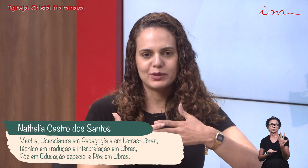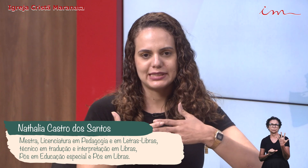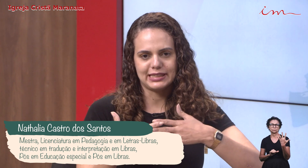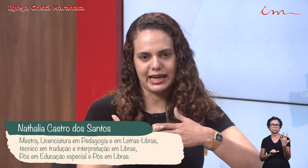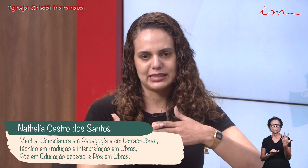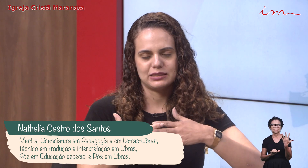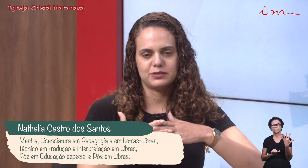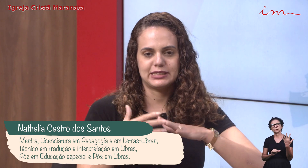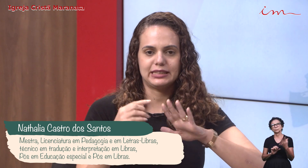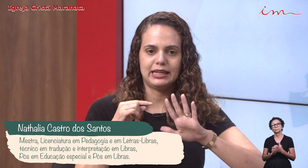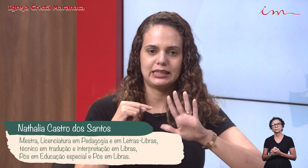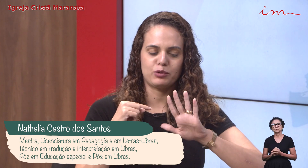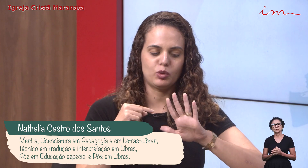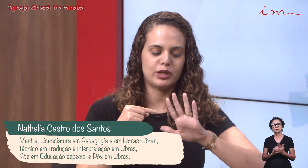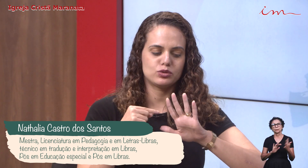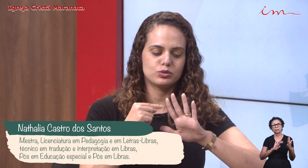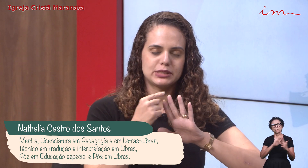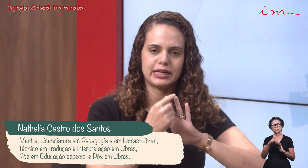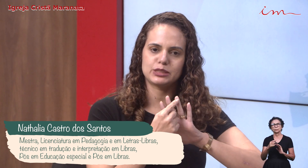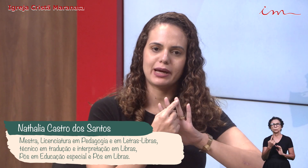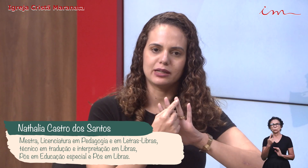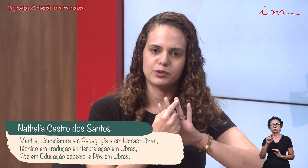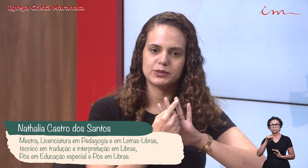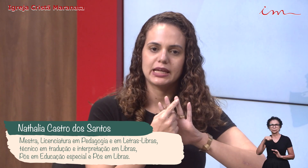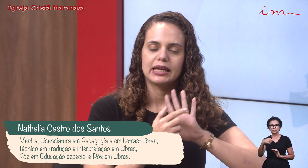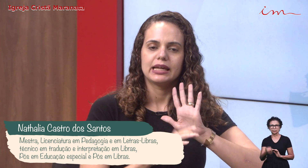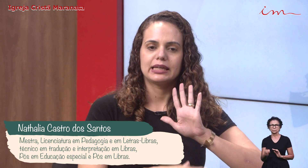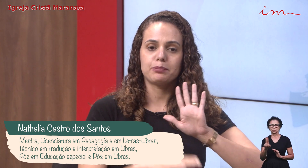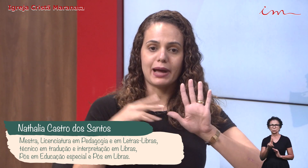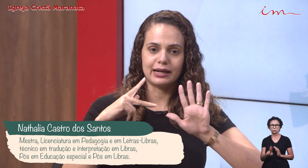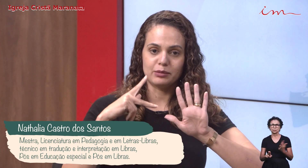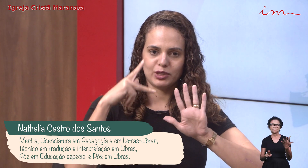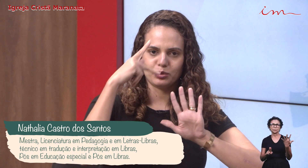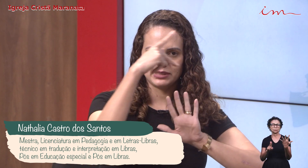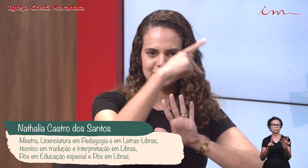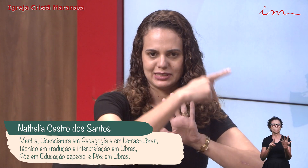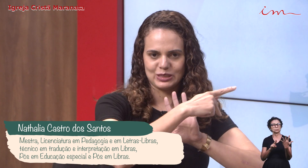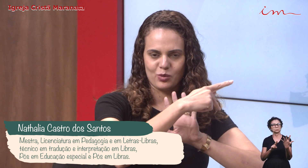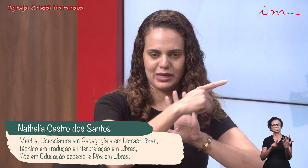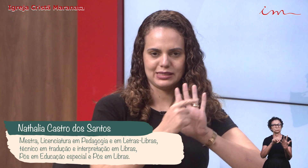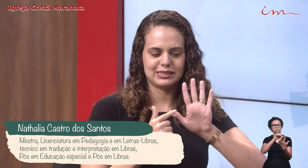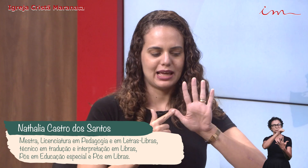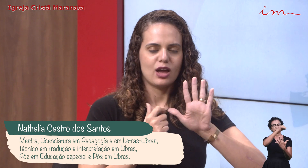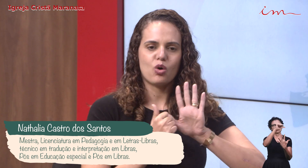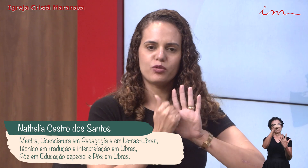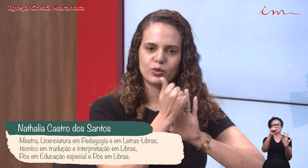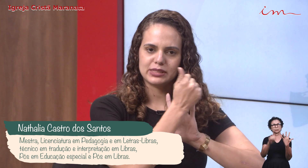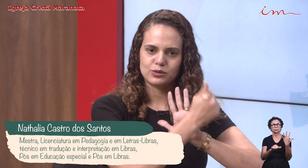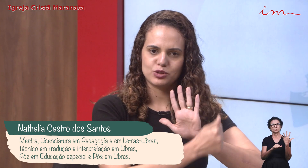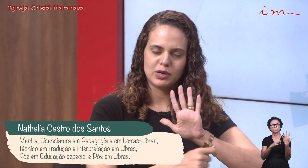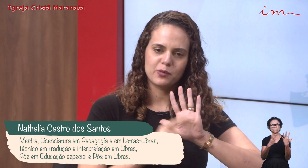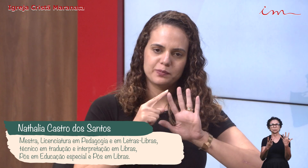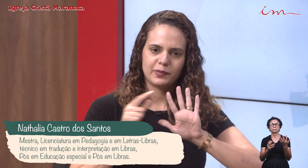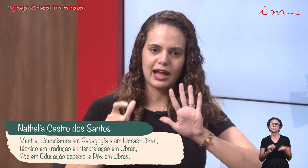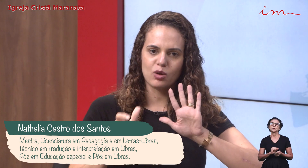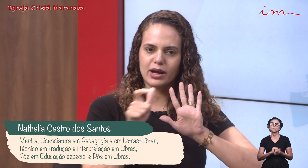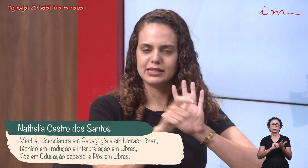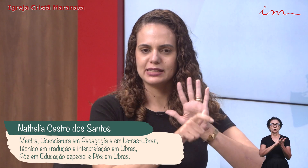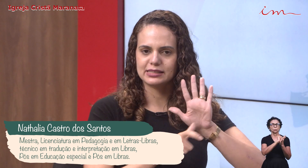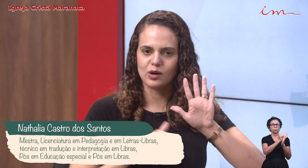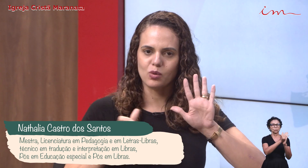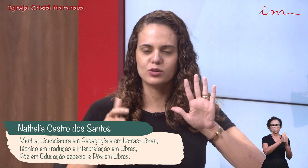na língua de sinais, você tem que ter pelo menos um dos 3 parâmetros. Que parâmetros são esses? Configuração de mão,